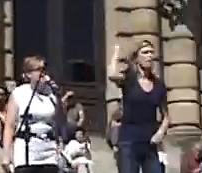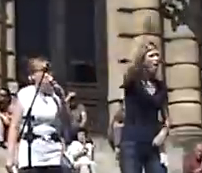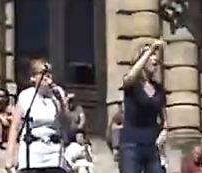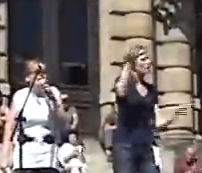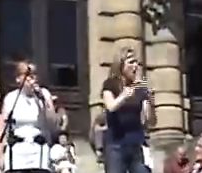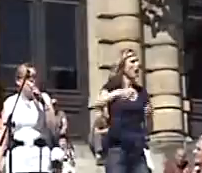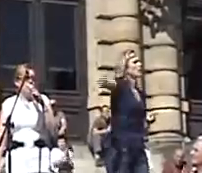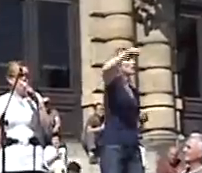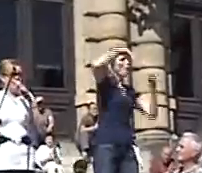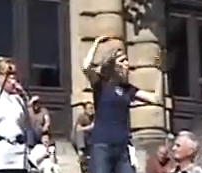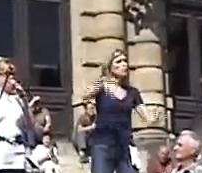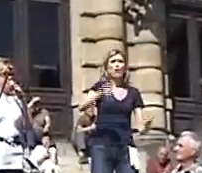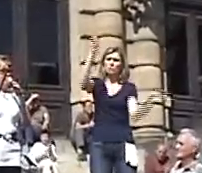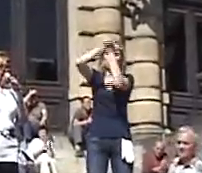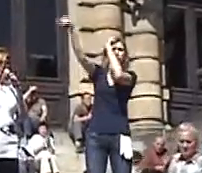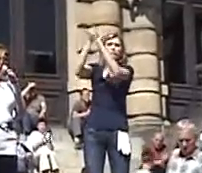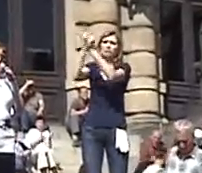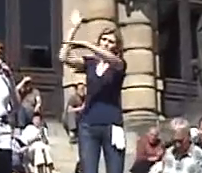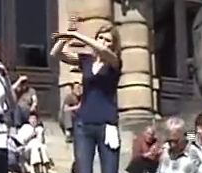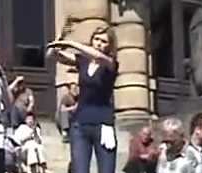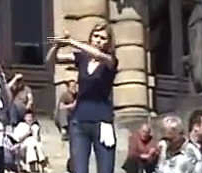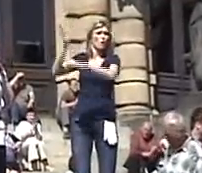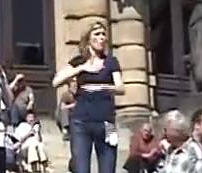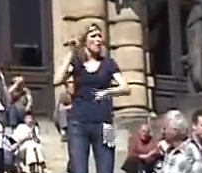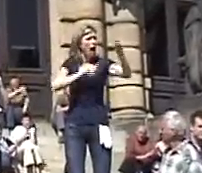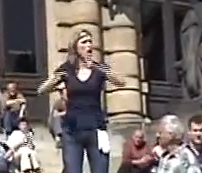se aktivně politického života.